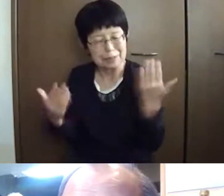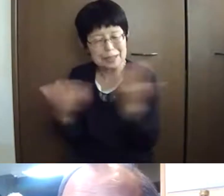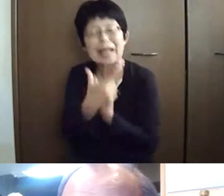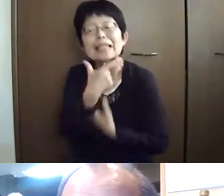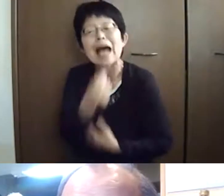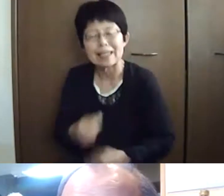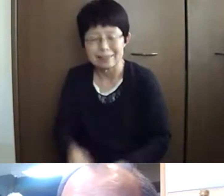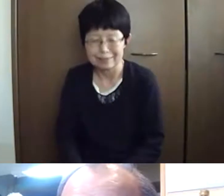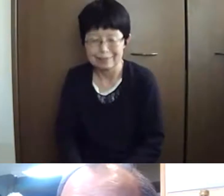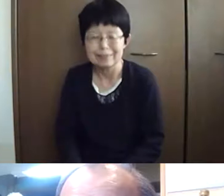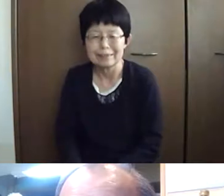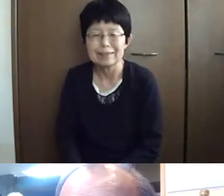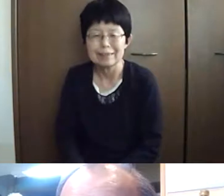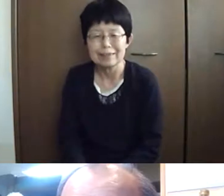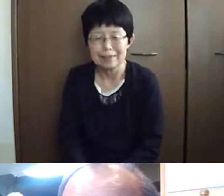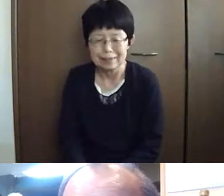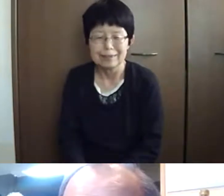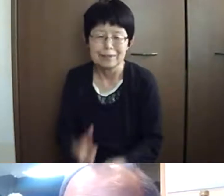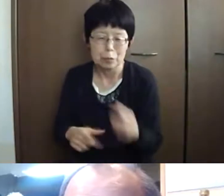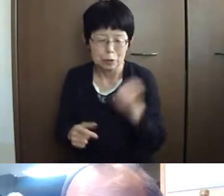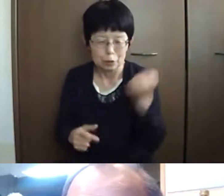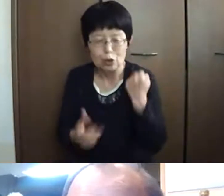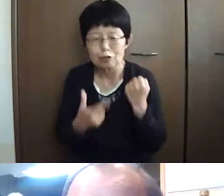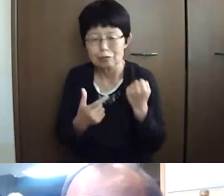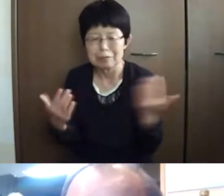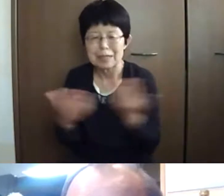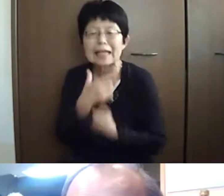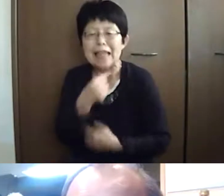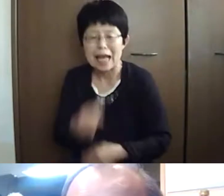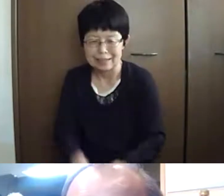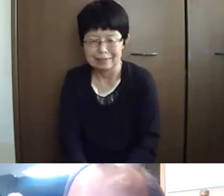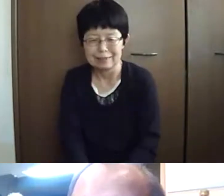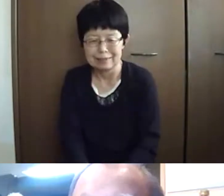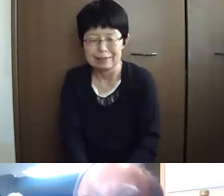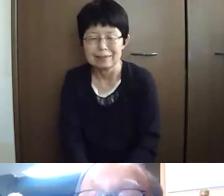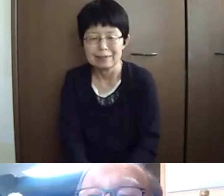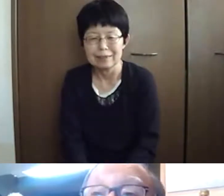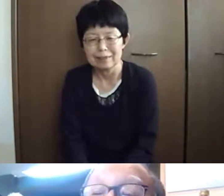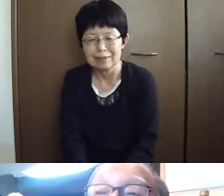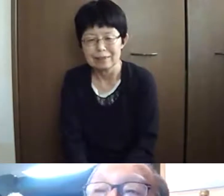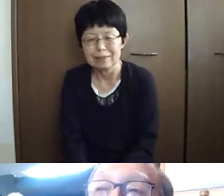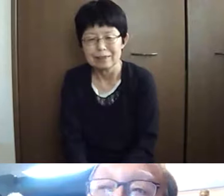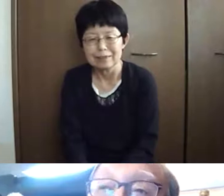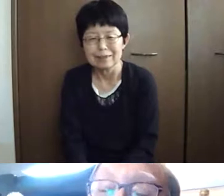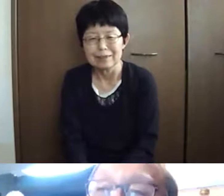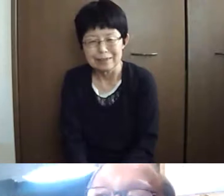囲碁ですね。もっと強くなりたいっていうこと。じゃあ、いっぱい対局して。